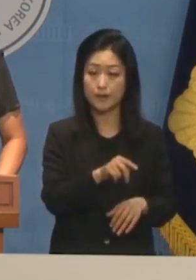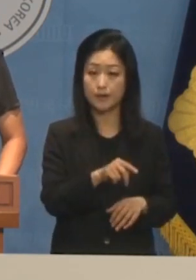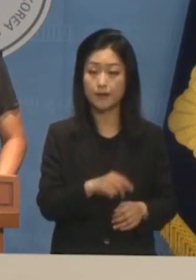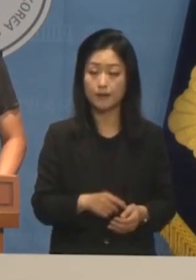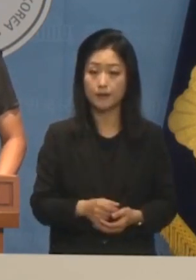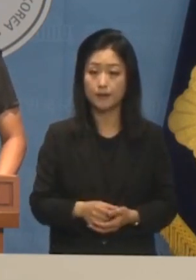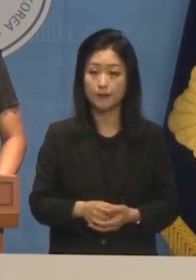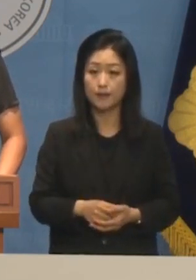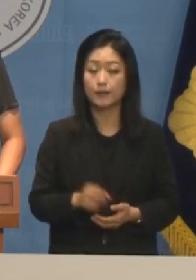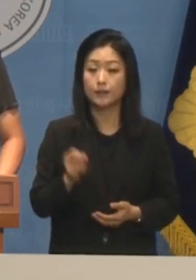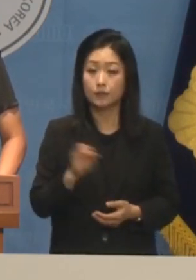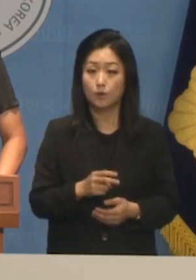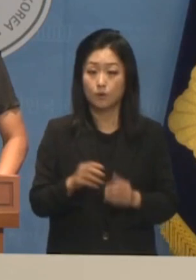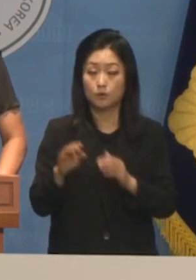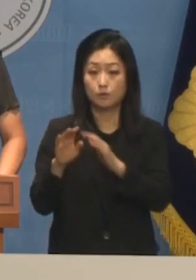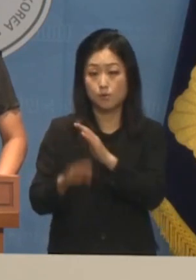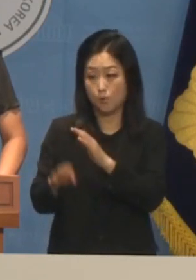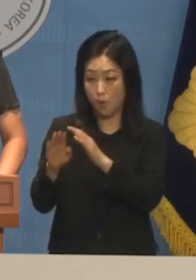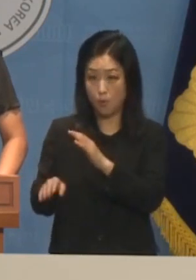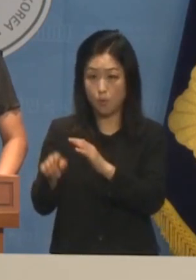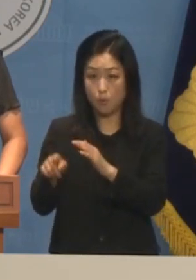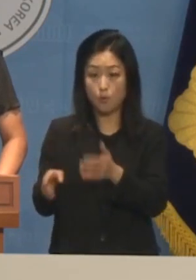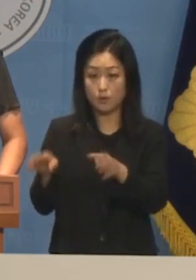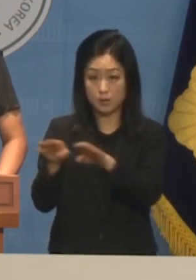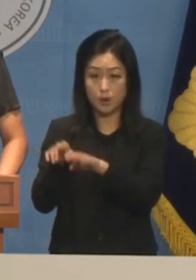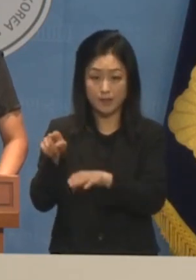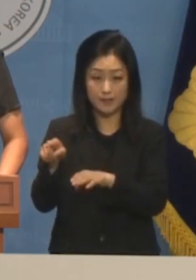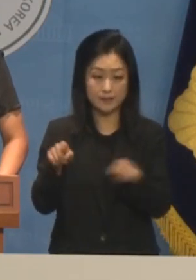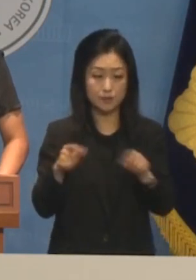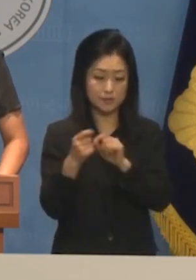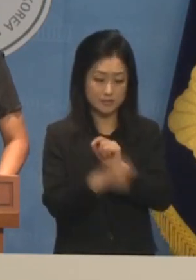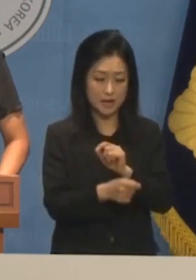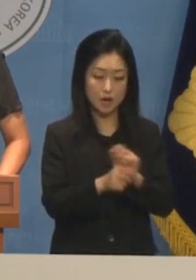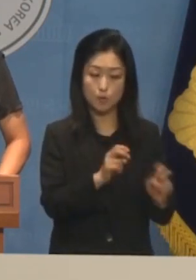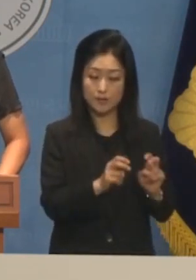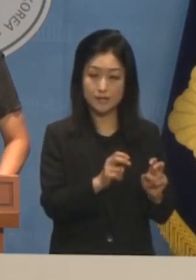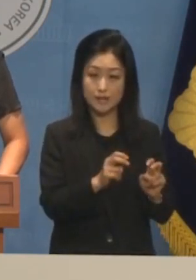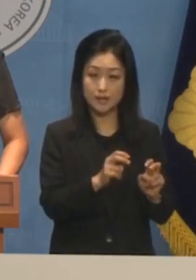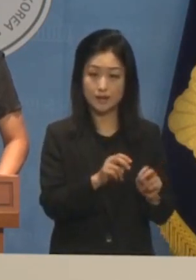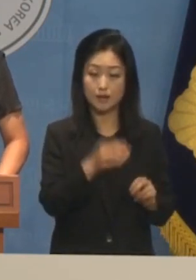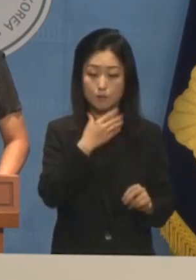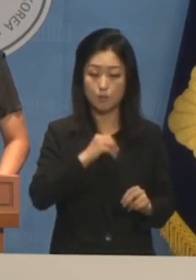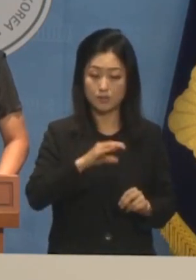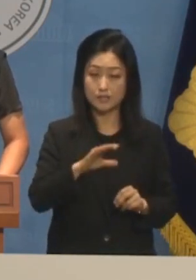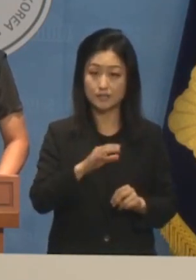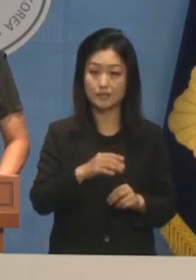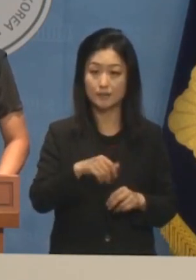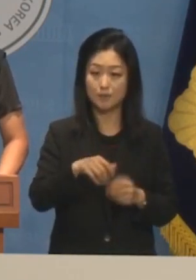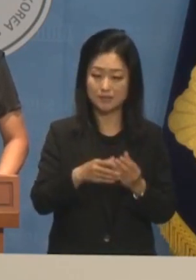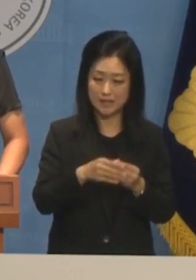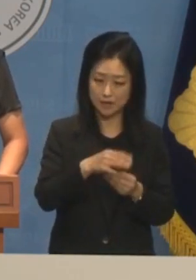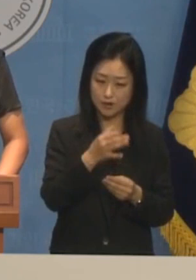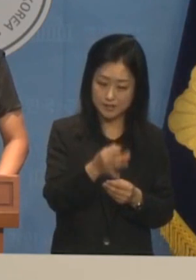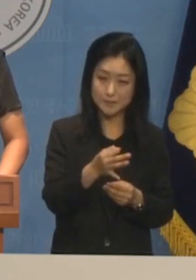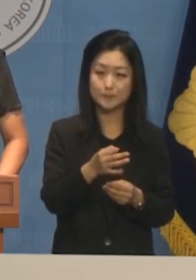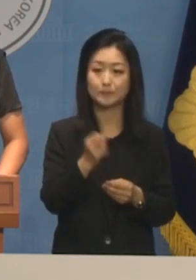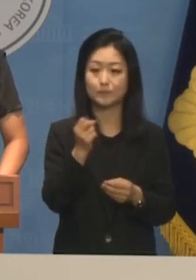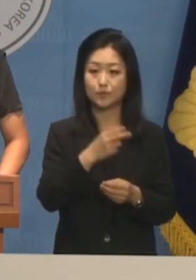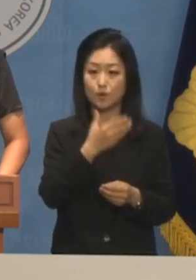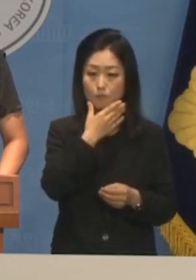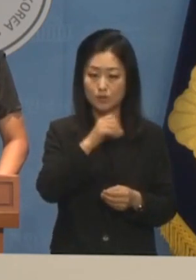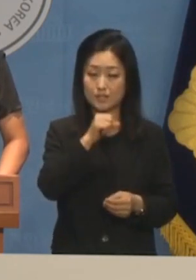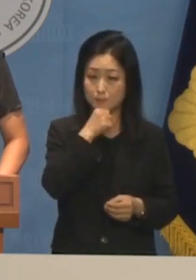차별이겠습니까? 공공기관과 자회사 공무직은 복지 3종 세트라고 불리는 식비, 명절상여금, 복지